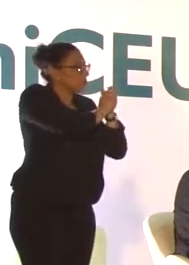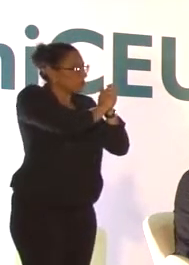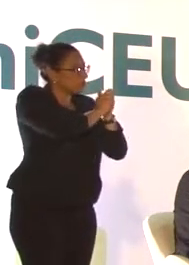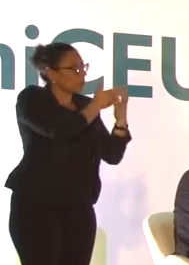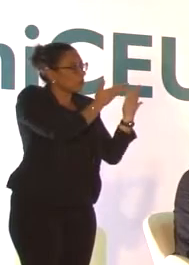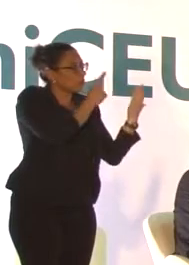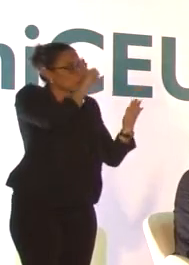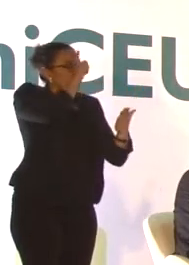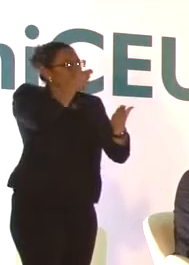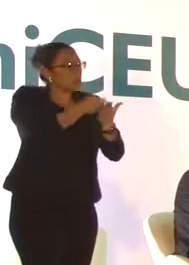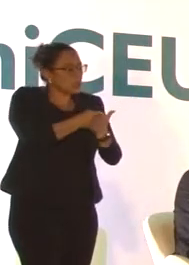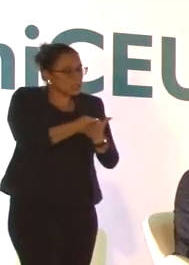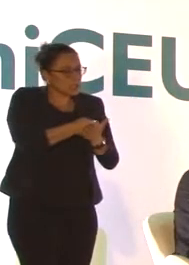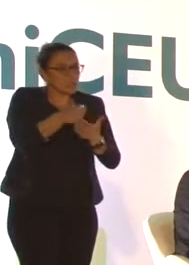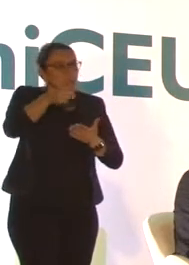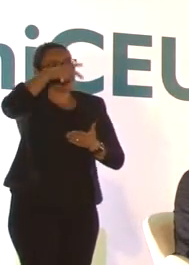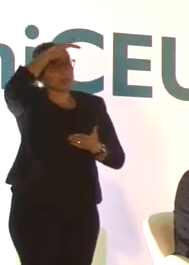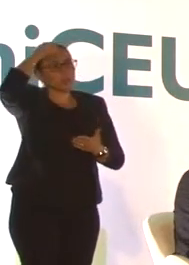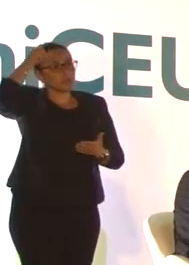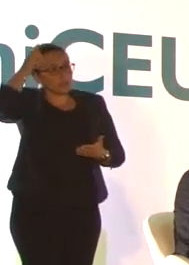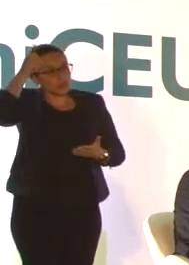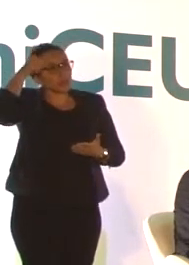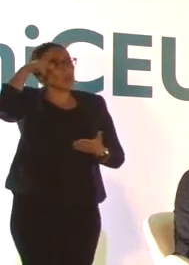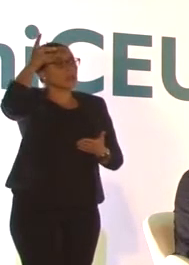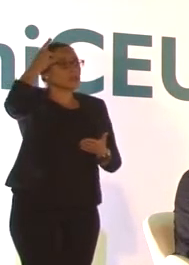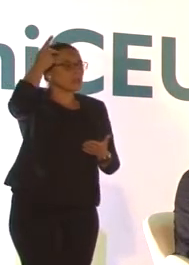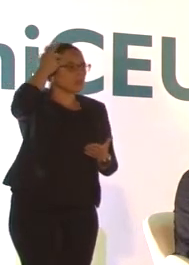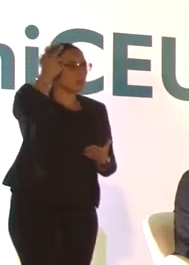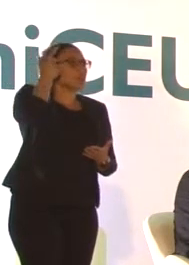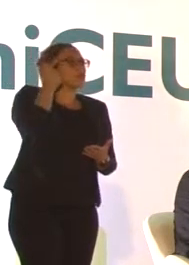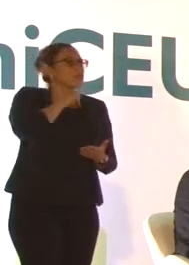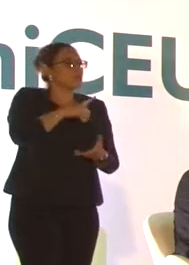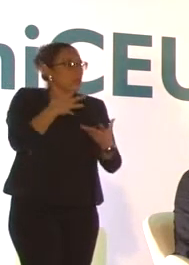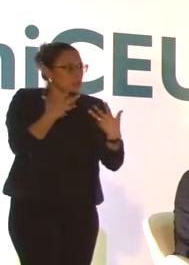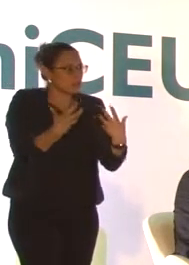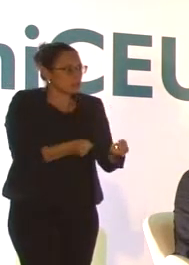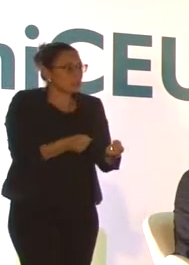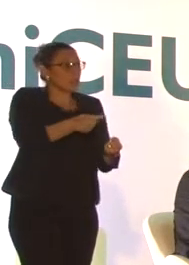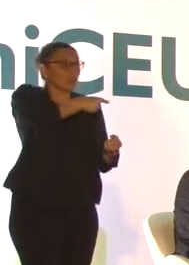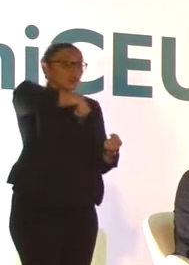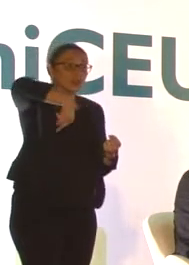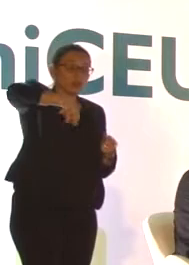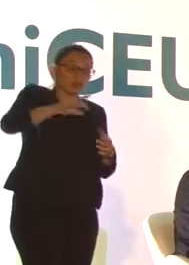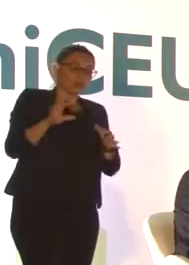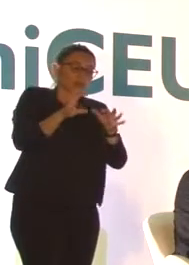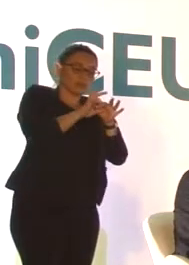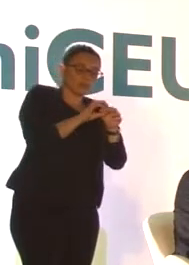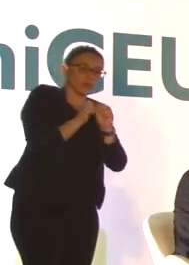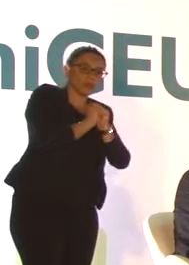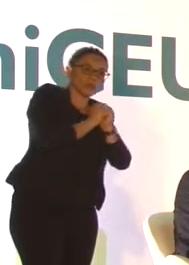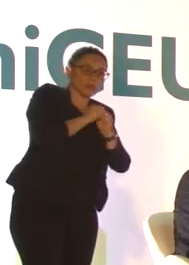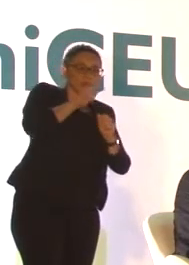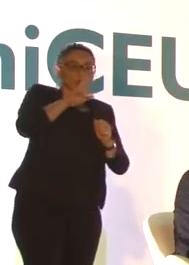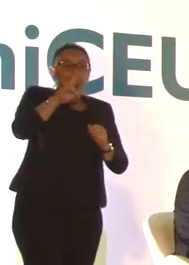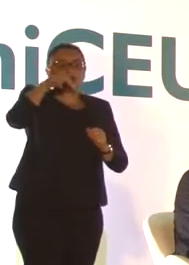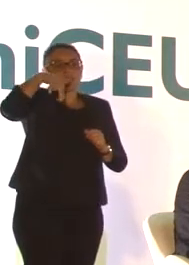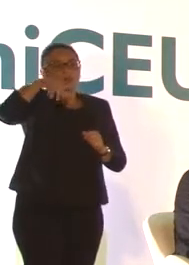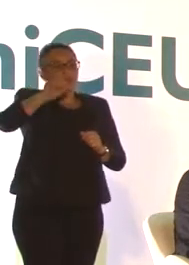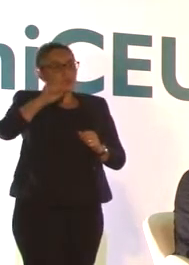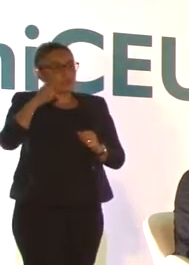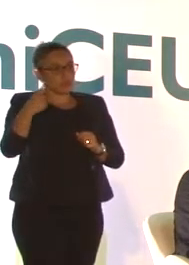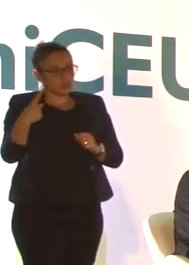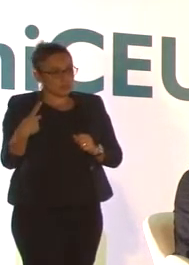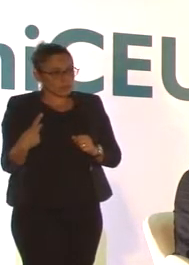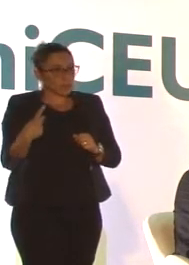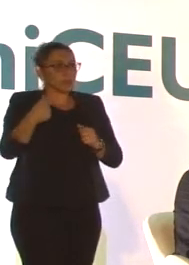a decisão da Prefeitura de São Paulo em nos convidar para que pudéssemos fazer